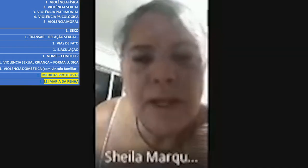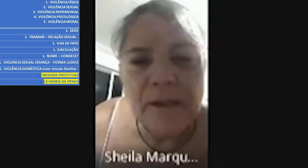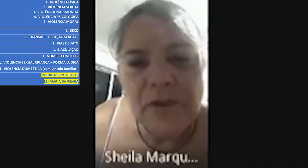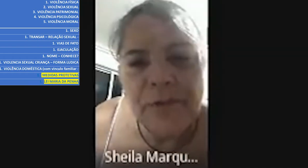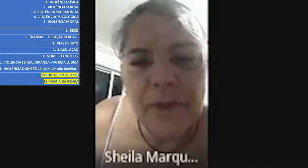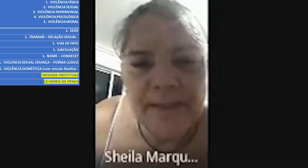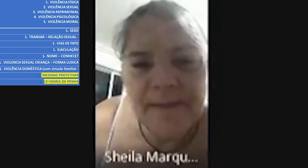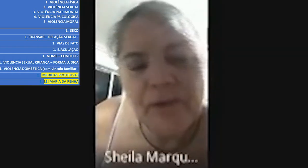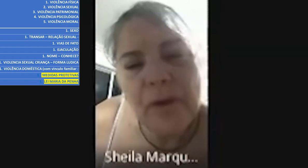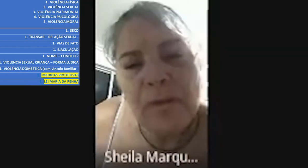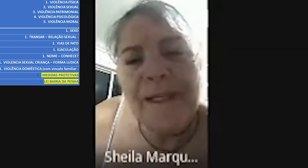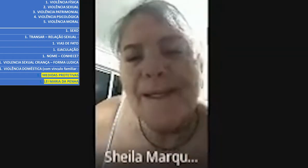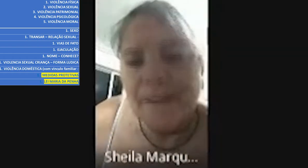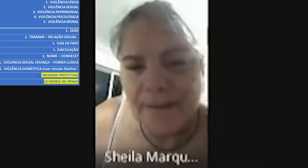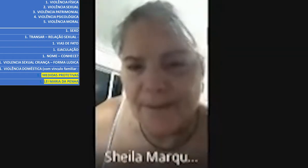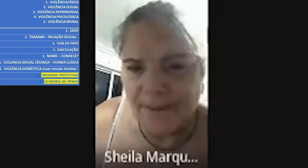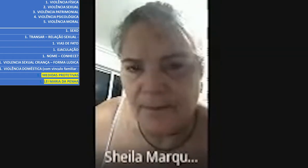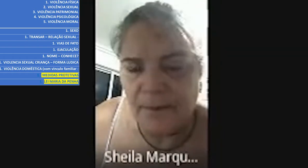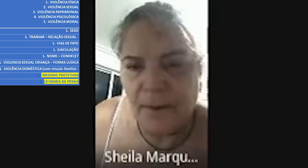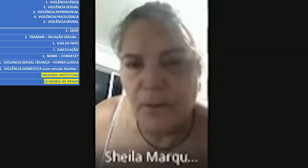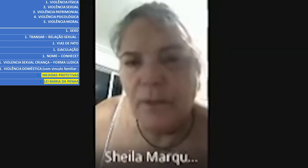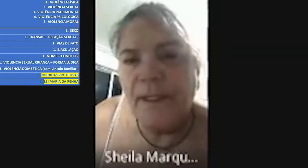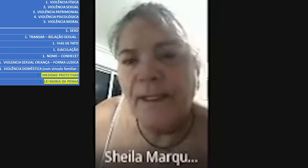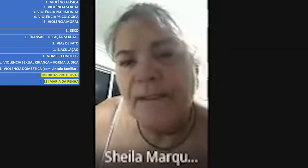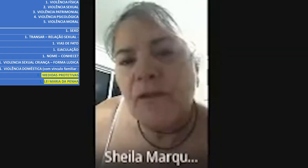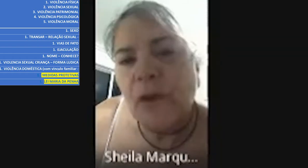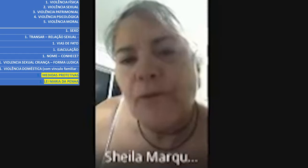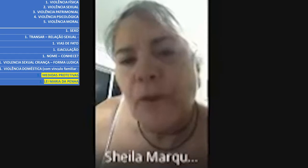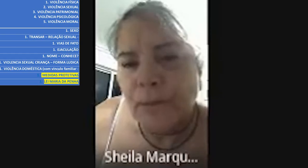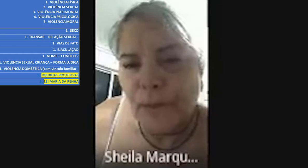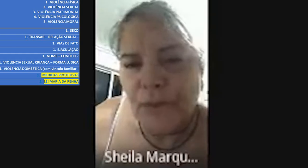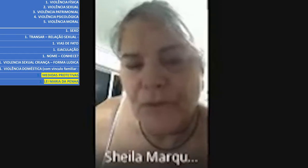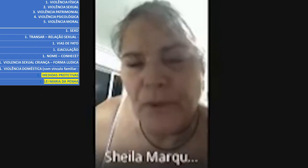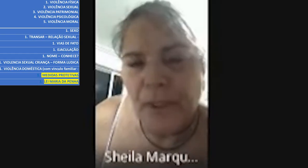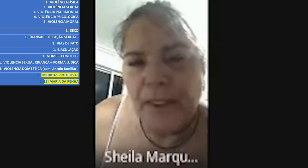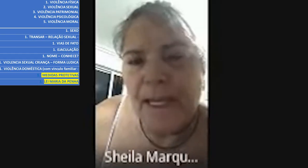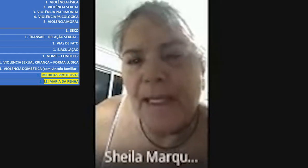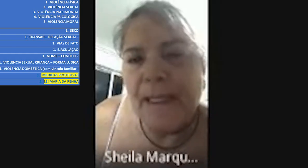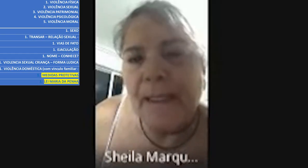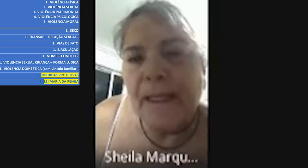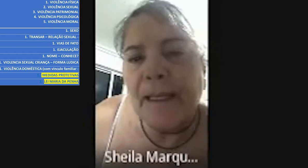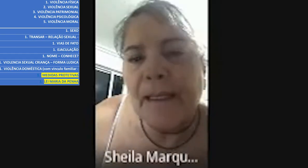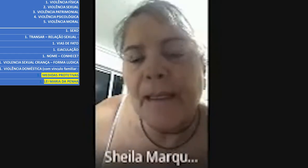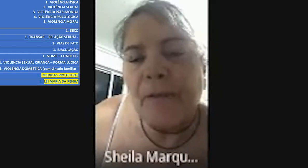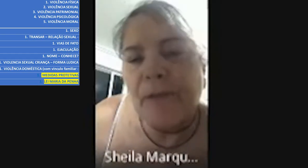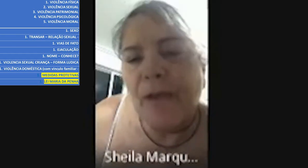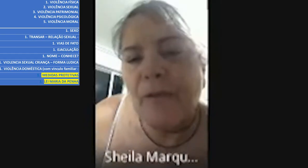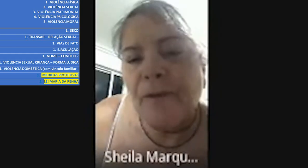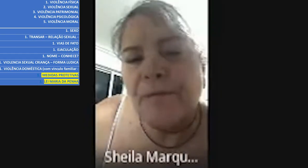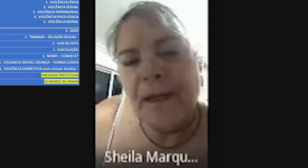Professor, no caso de violência sexual com criança, quando a criança sofre o abuso, e aí eu tenho que